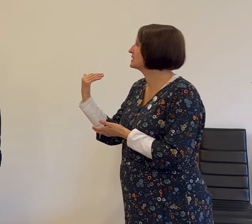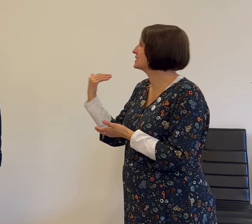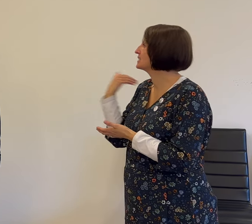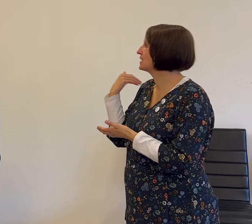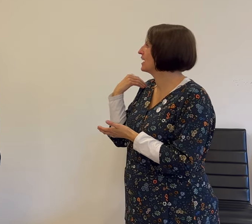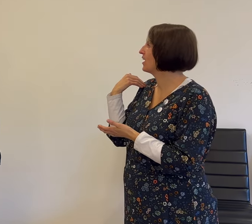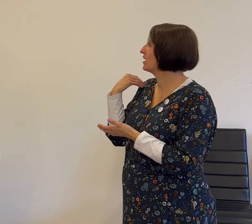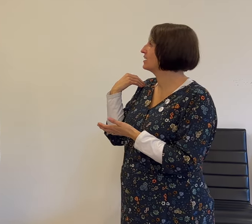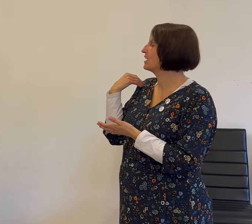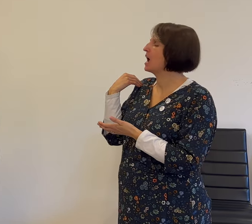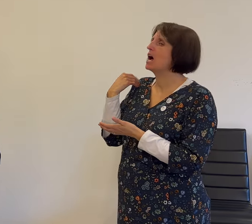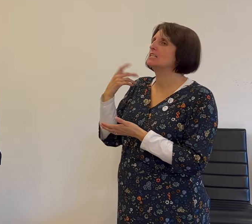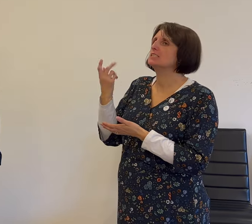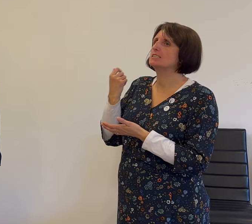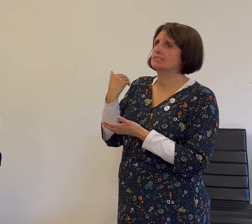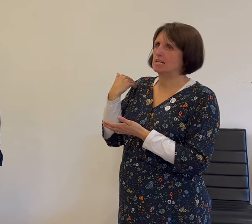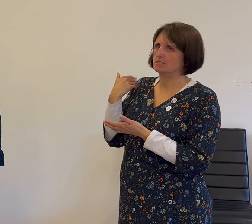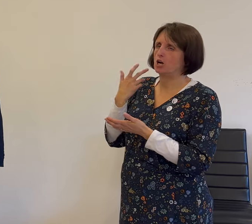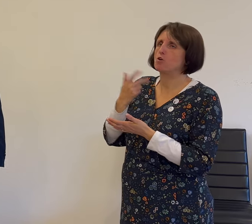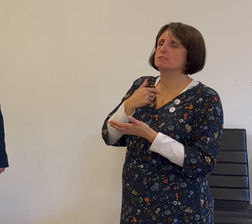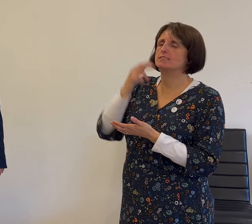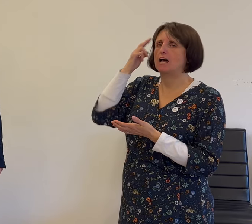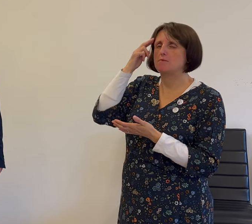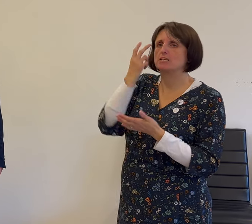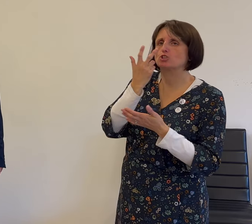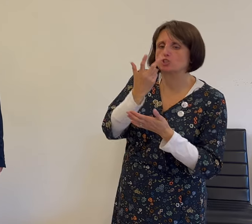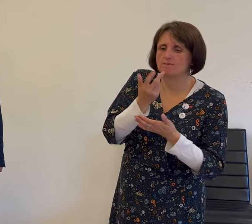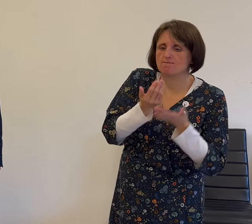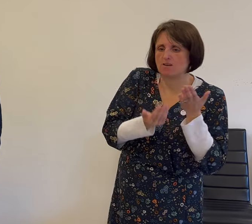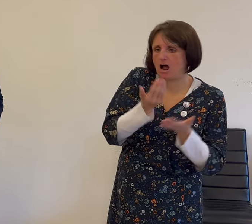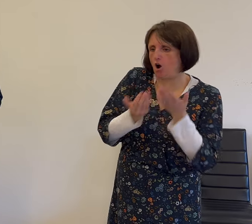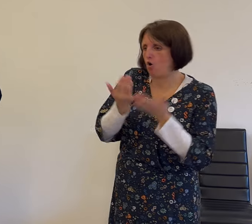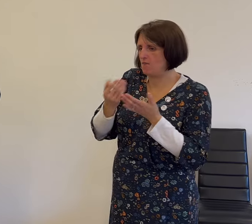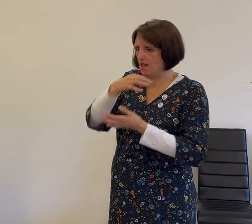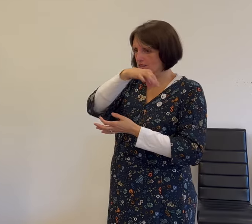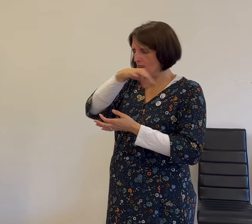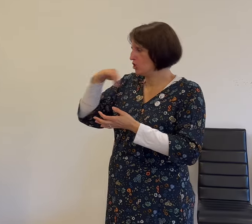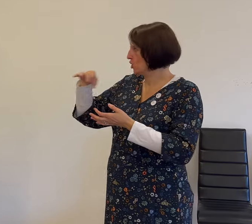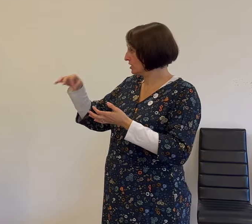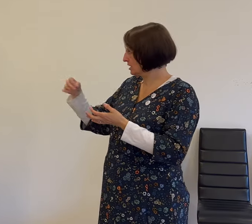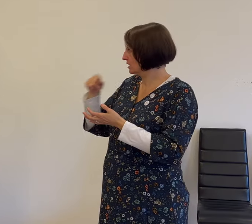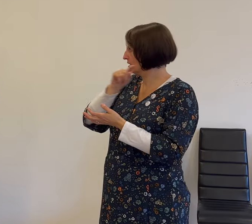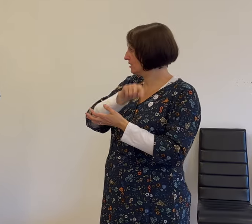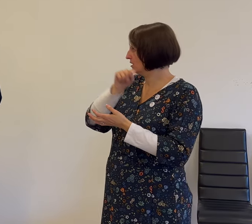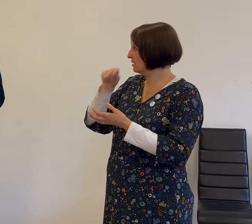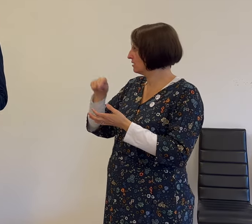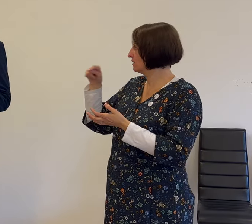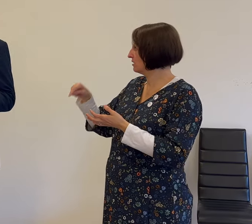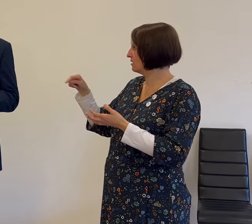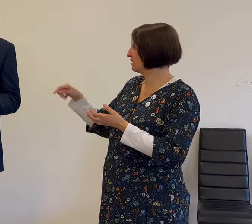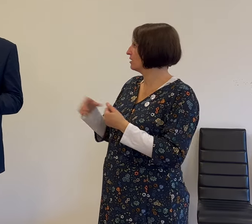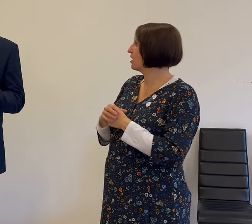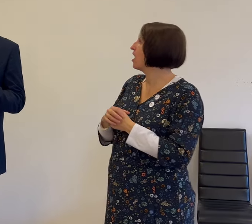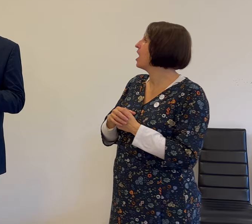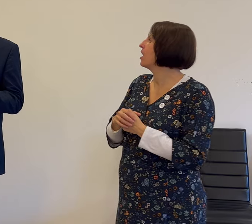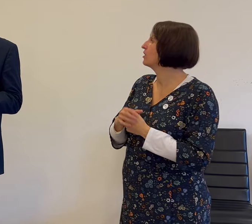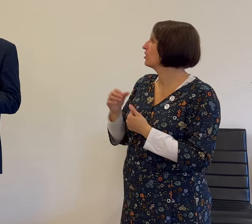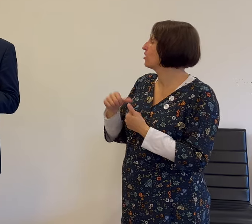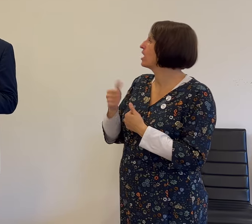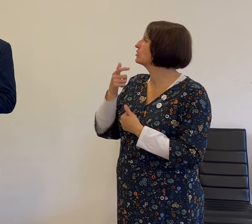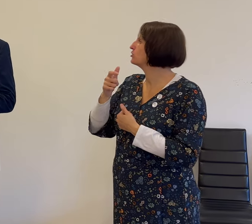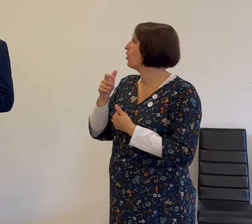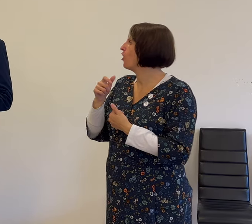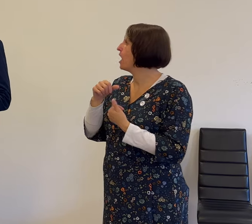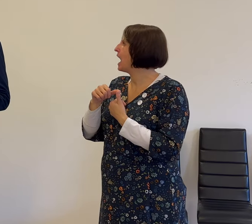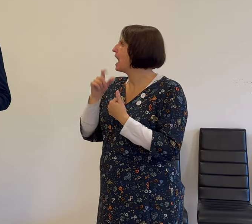známe 3 váhové jednotky toho šekelu. Takže můžeme dát 3 vedle sebe, řeknu vám do toho nejmenšího,